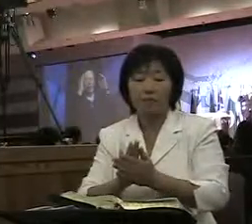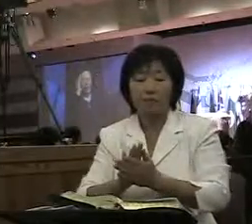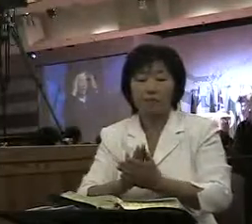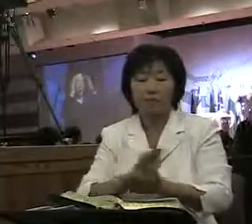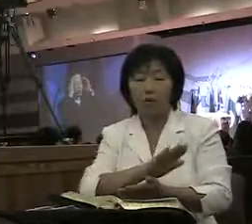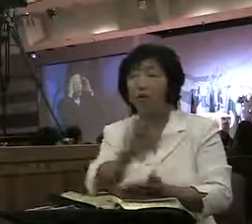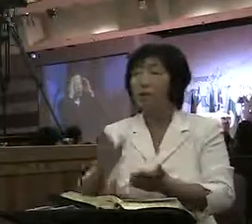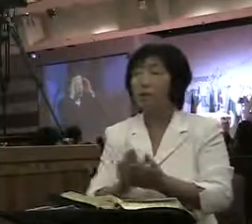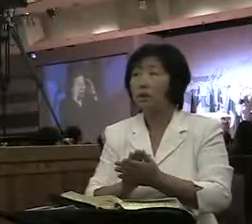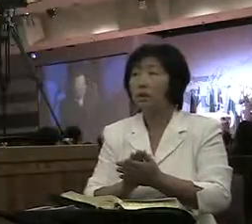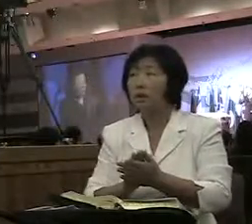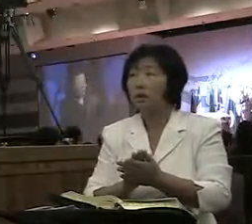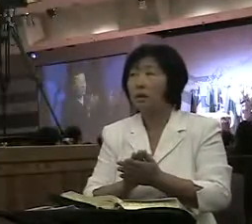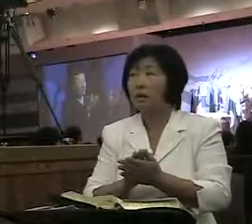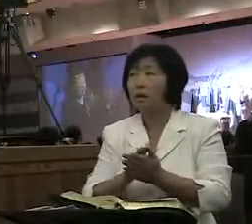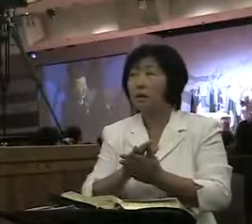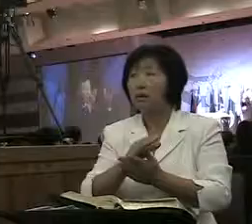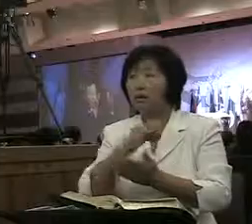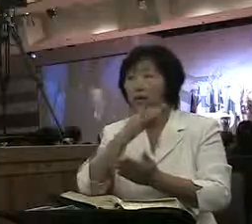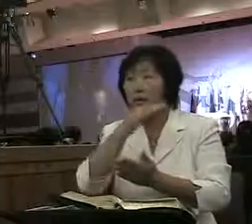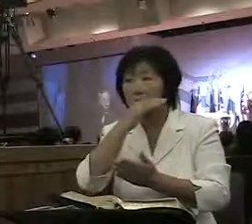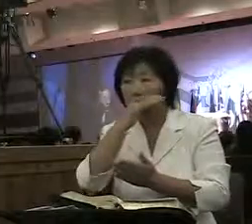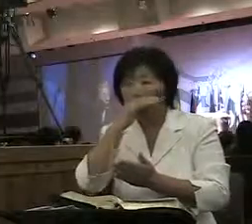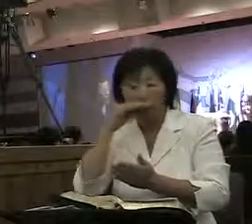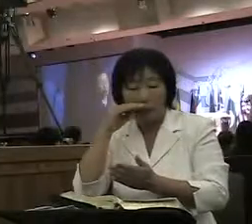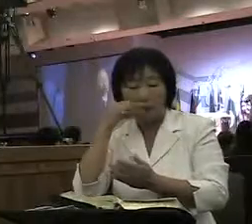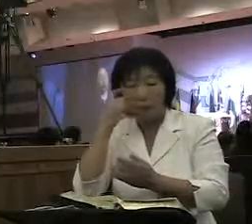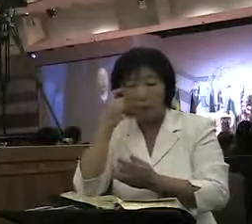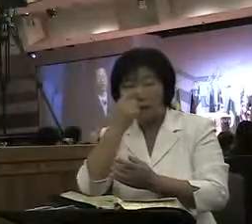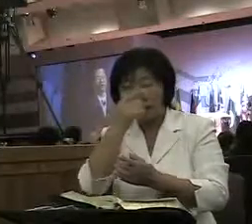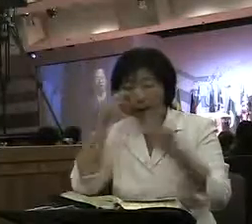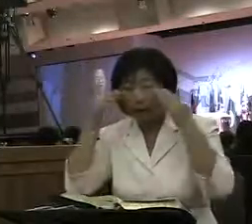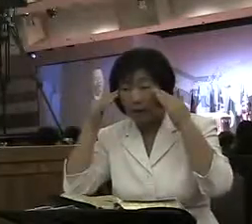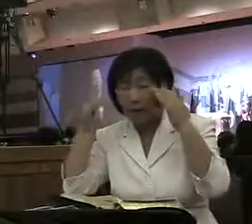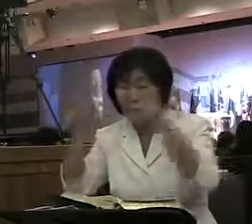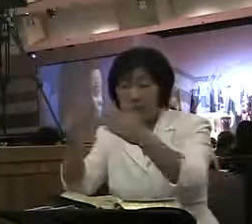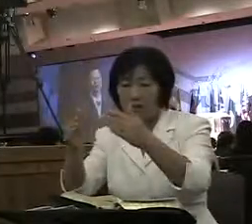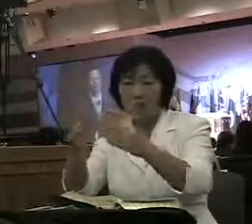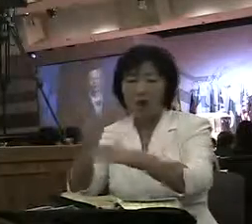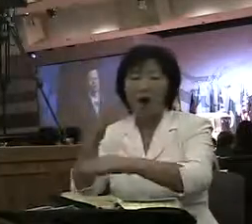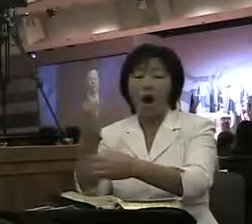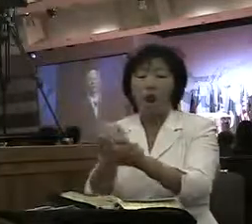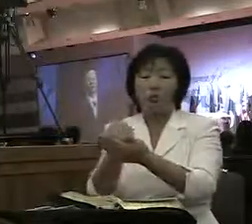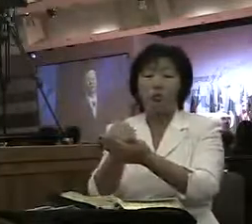우리가 제대로 퍼스펙티브를 갖고 시각을 갖고 설 수가 있는 거예요.